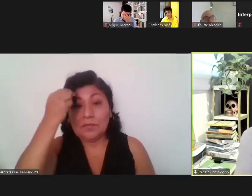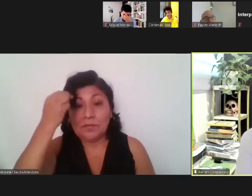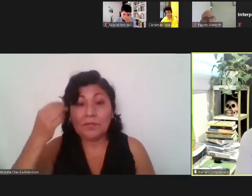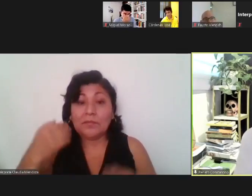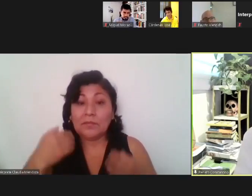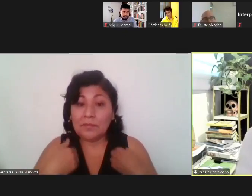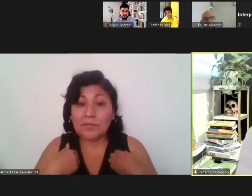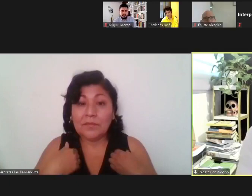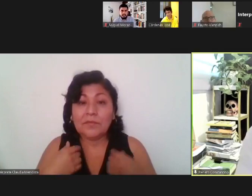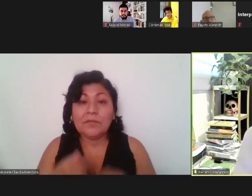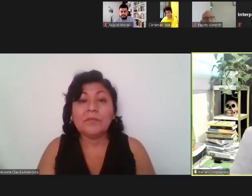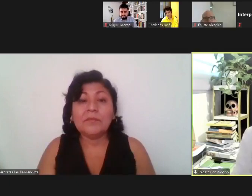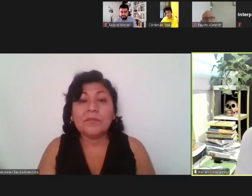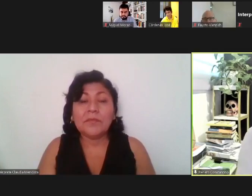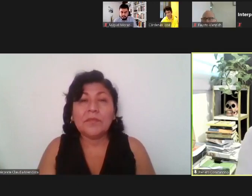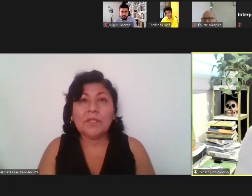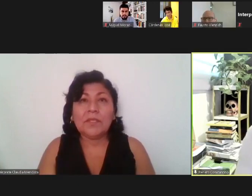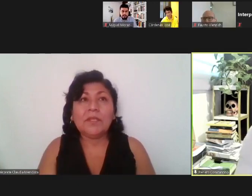¿no?